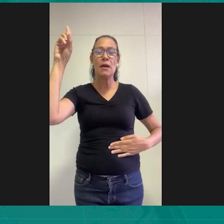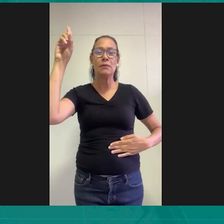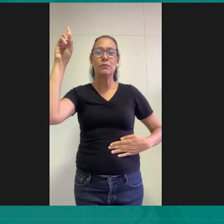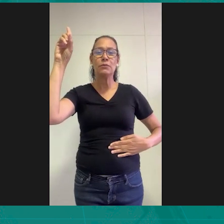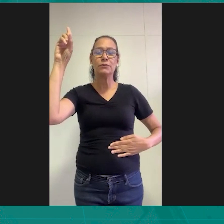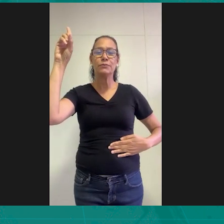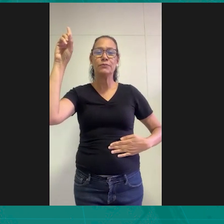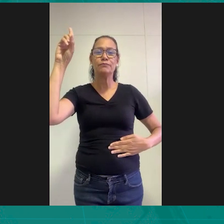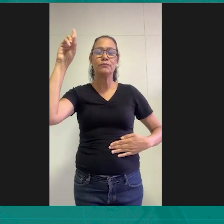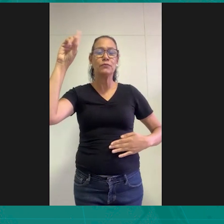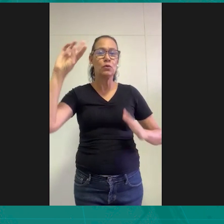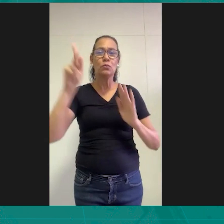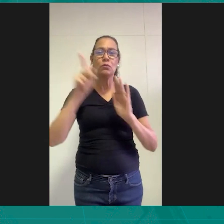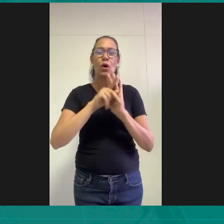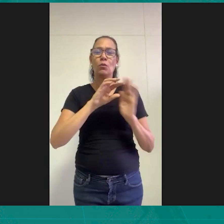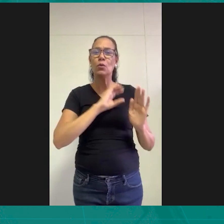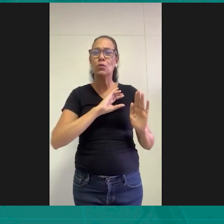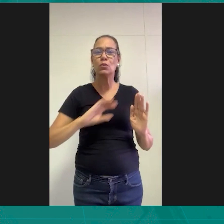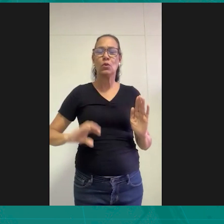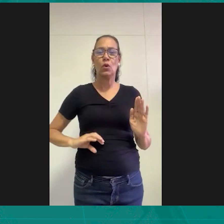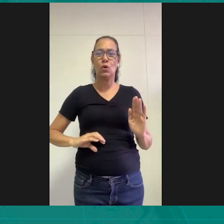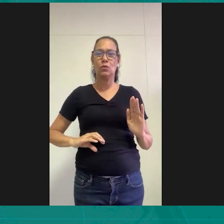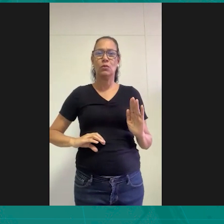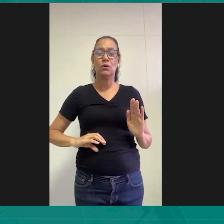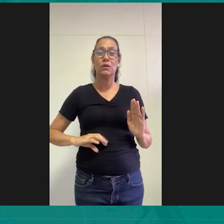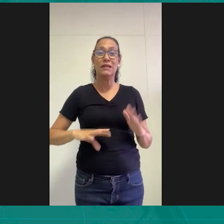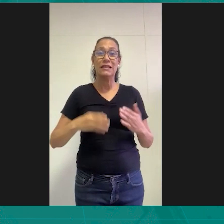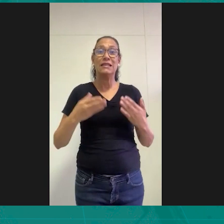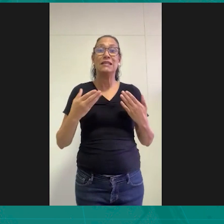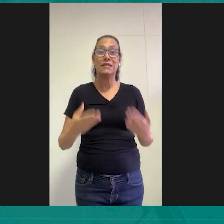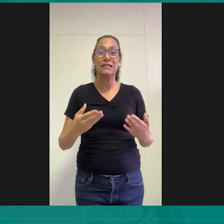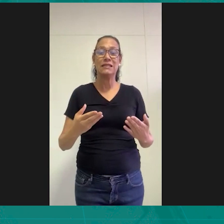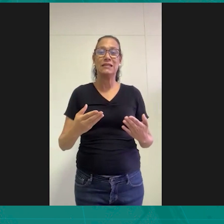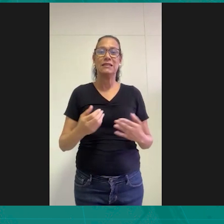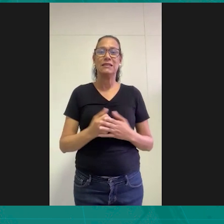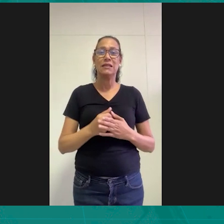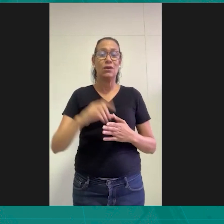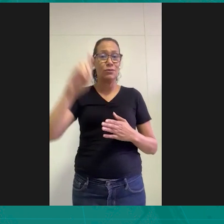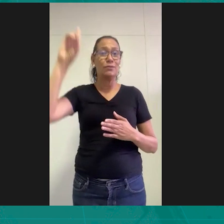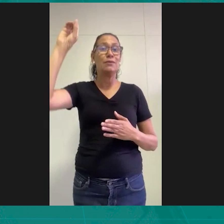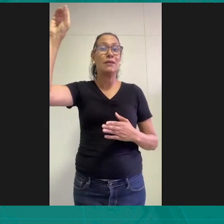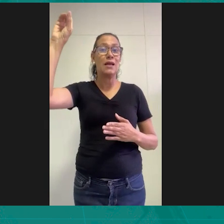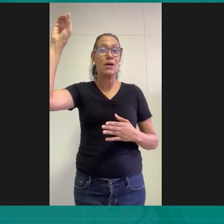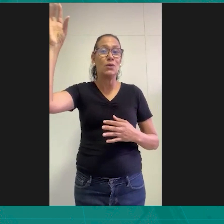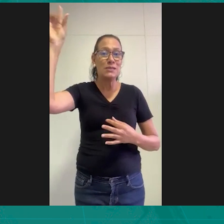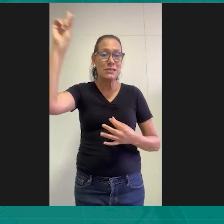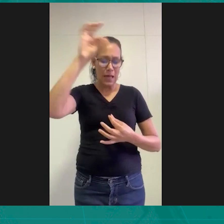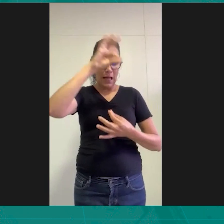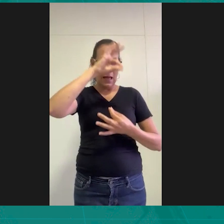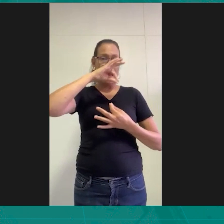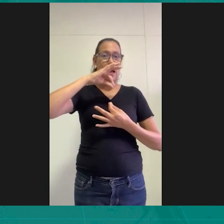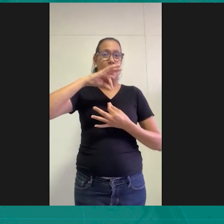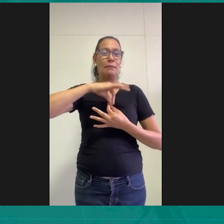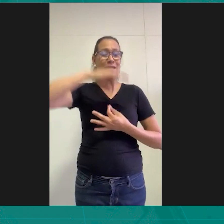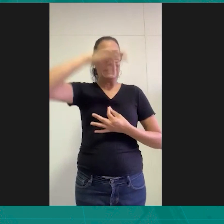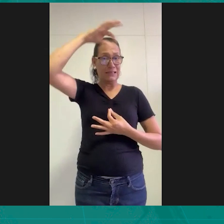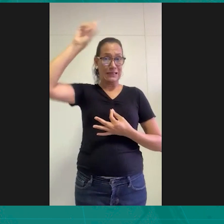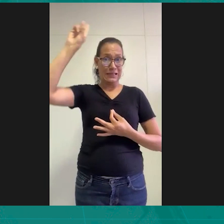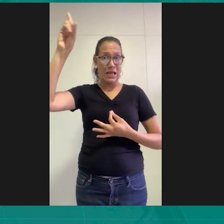de Deus no Espírito. Está em Efésios capítulo 2. Dê uma olhada em Efésios